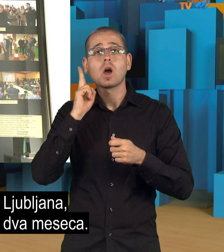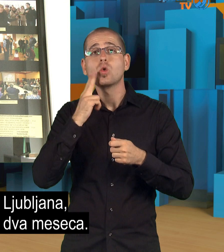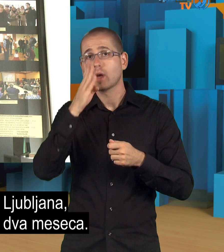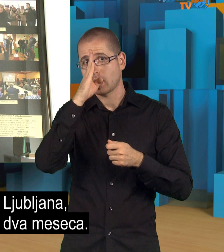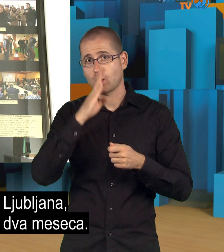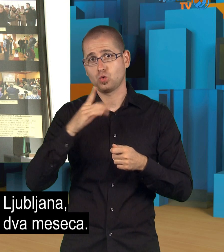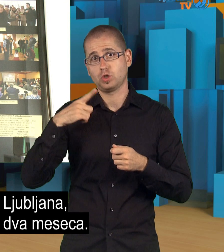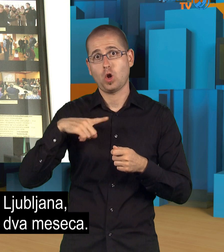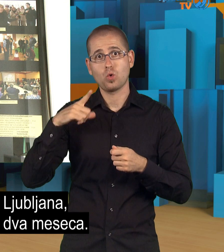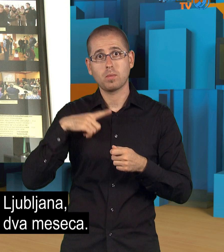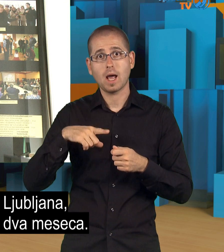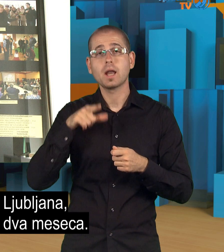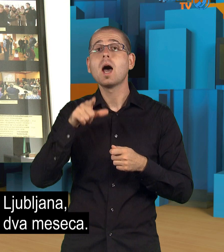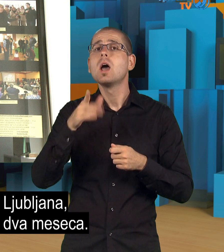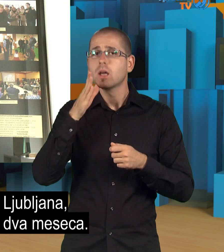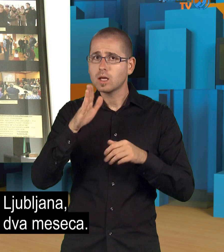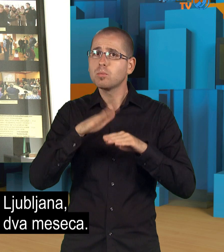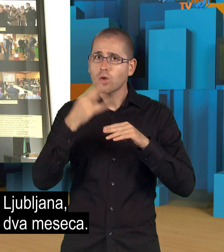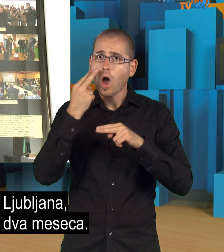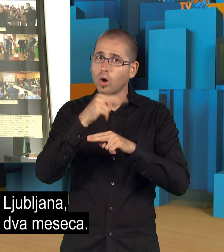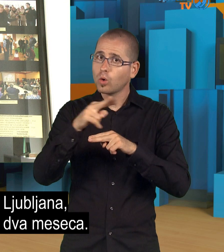ki bo na ogled še 2 meseca.